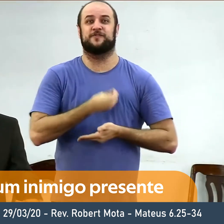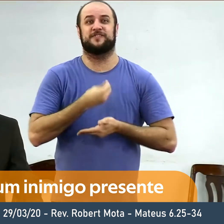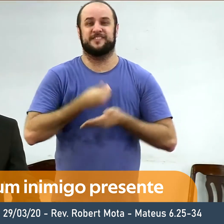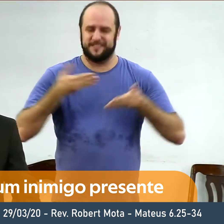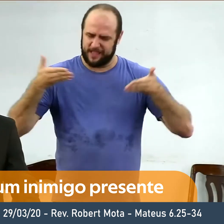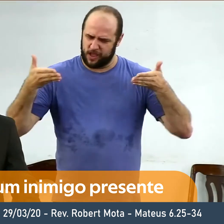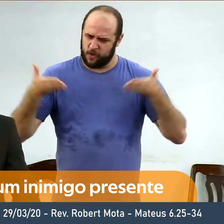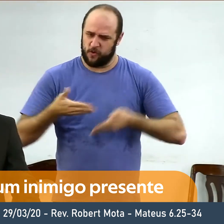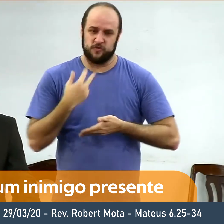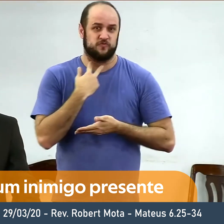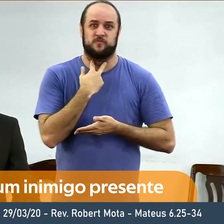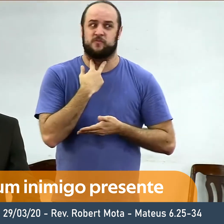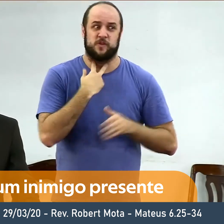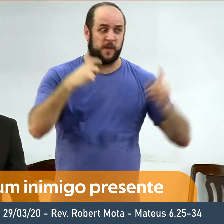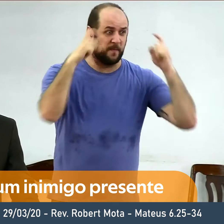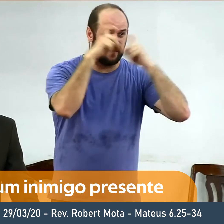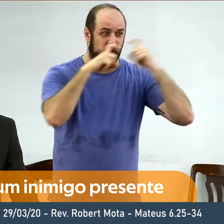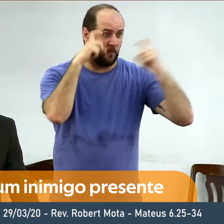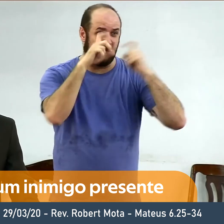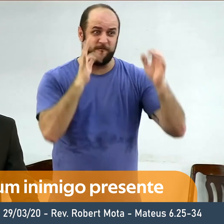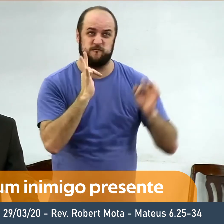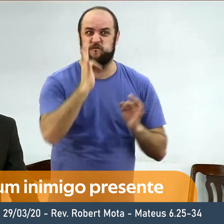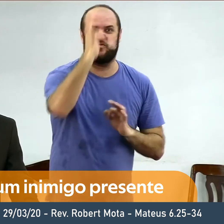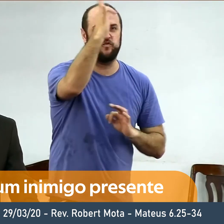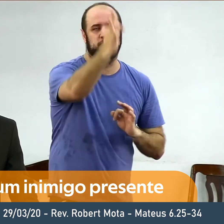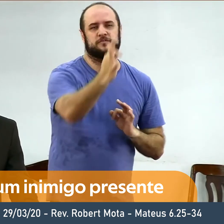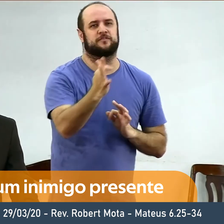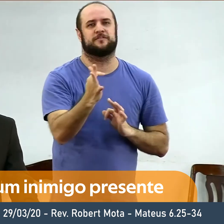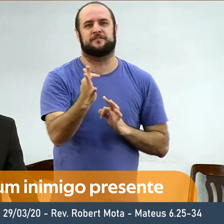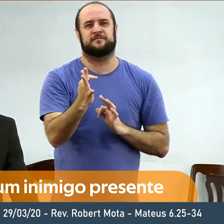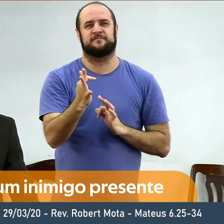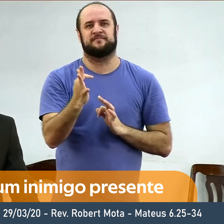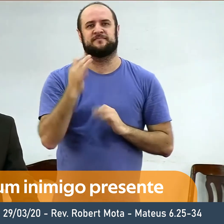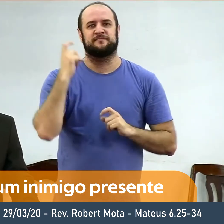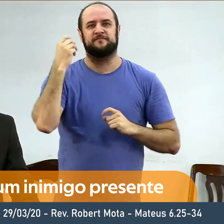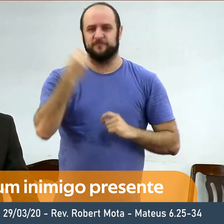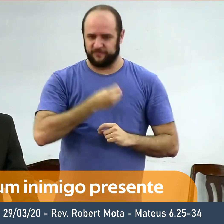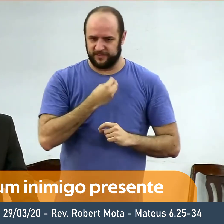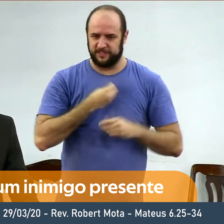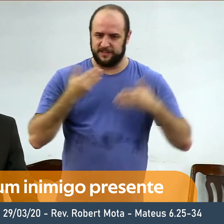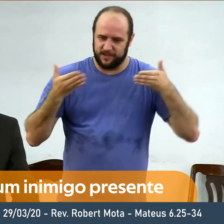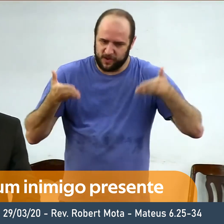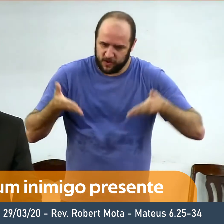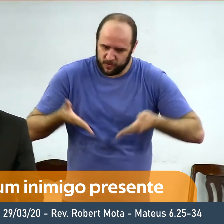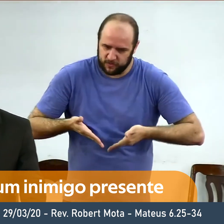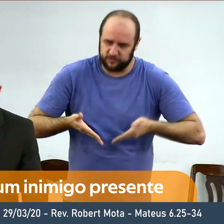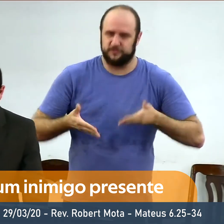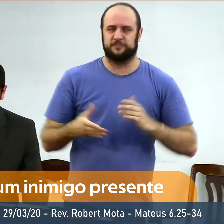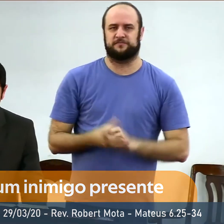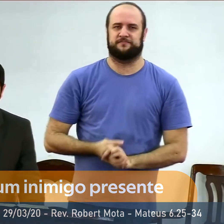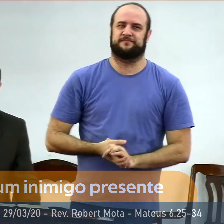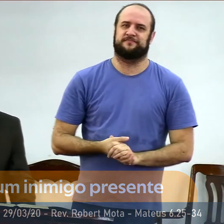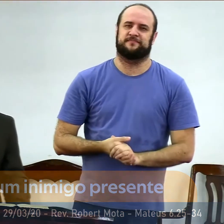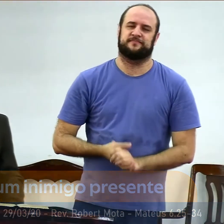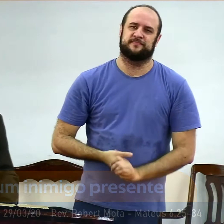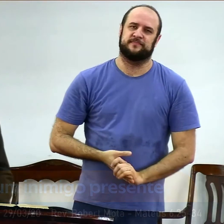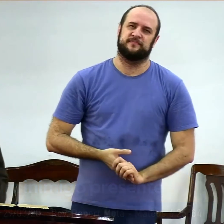terrena não pode se preocupar com o futuro, mas em como viver o hoje.